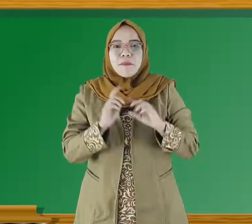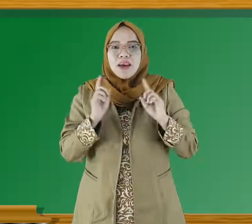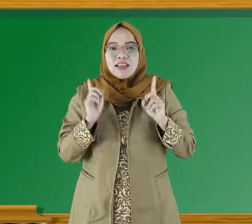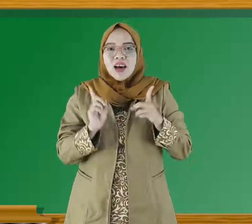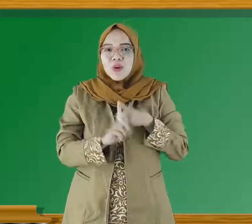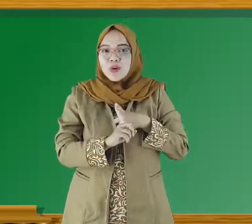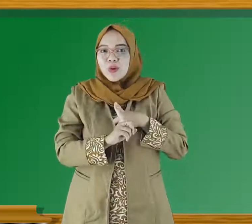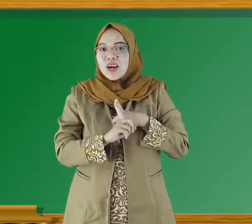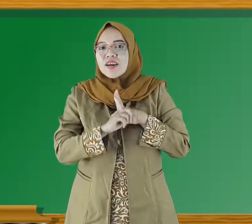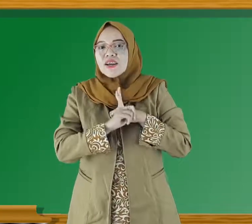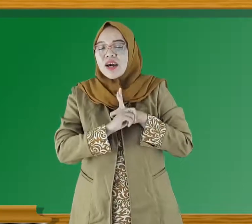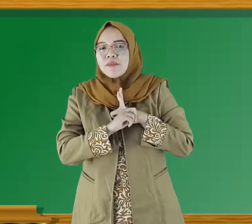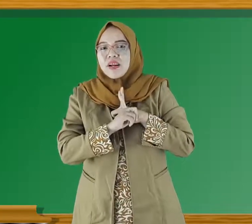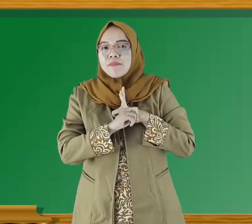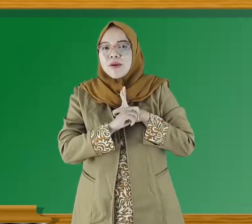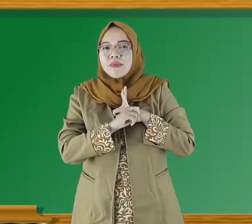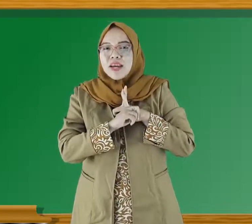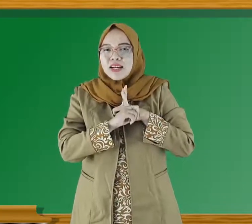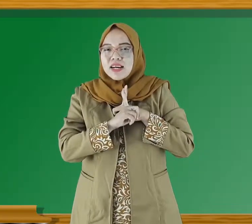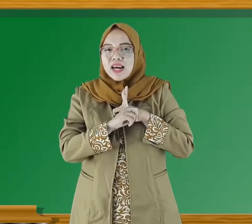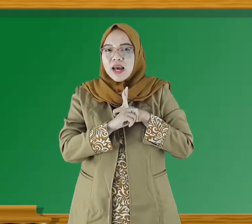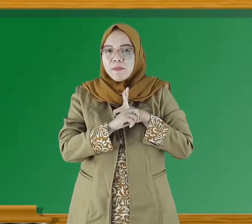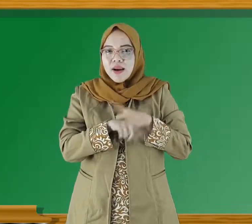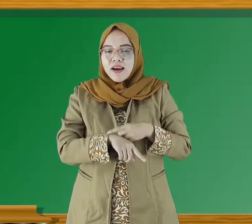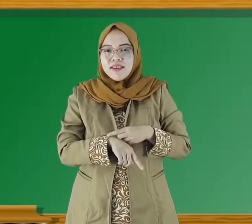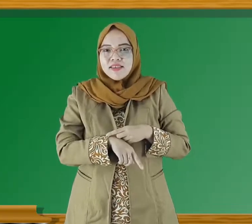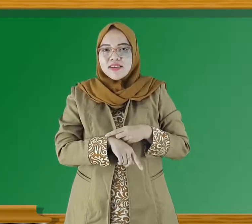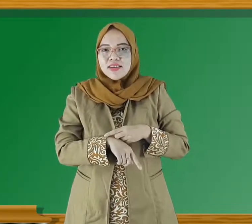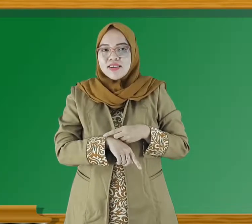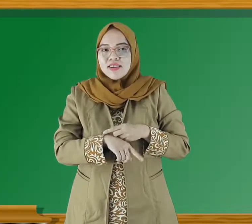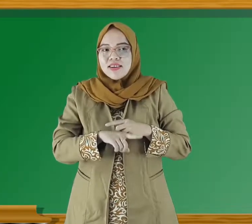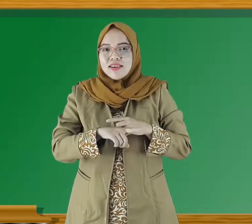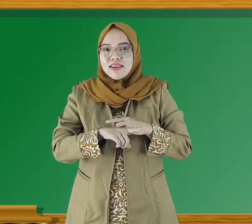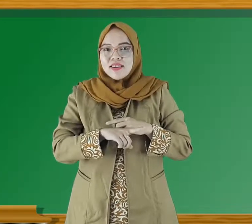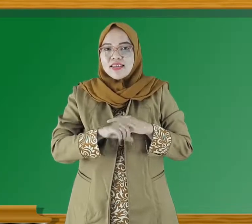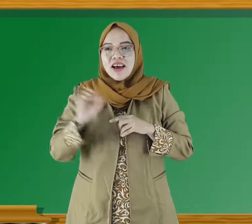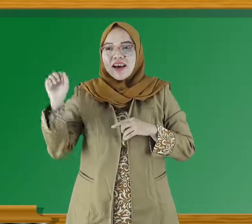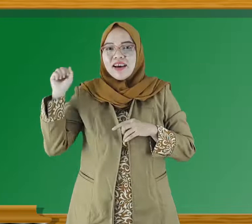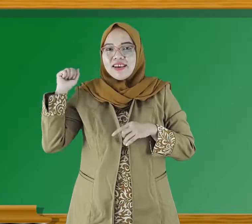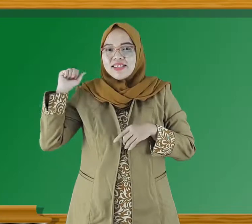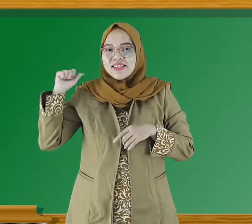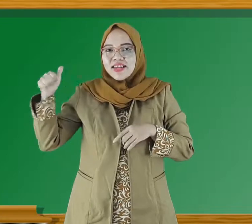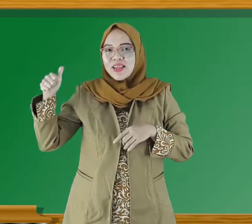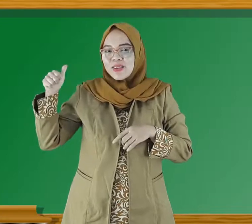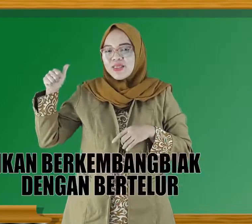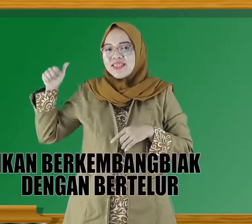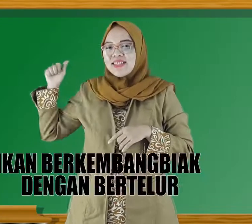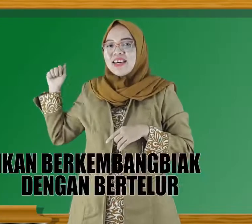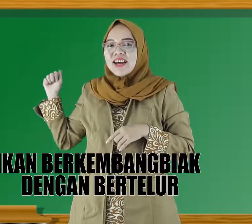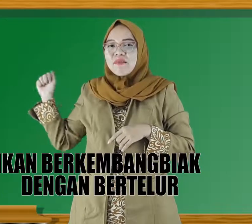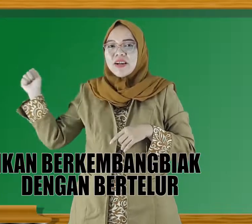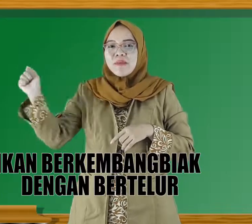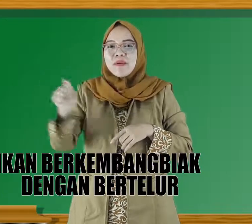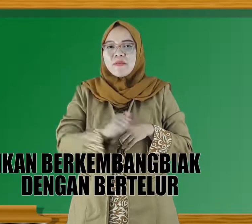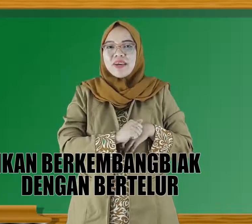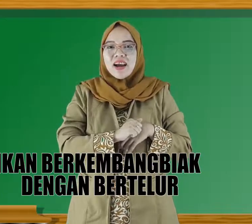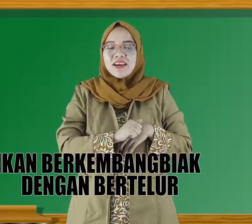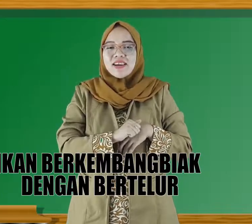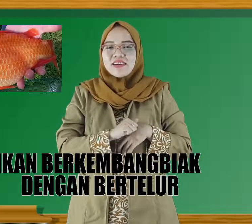Siapa yang tahu ikan berkembang biak dengan apa? Ya, 100. Ikan berkembang biak dengan